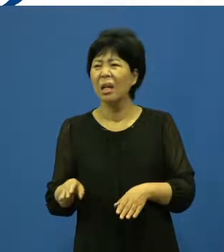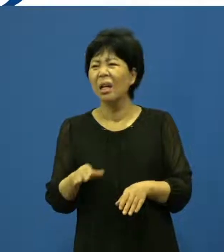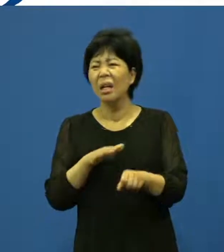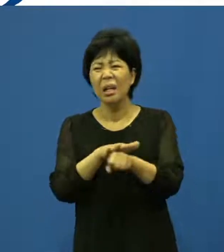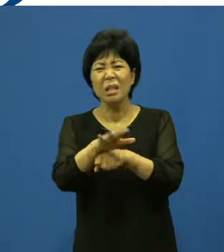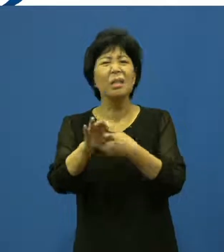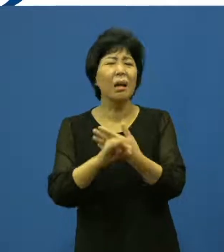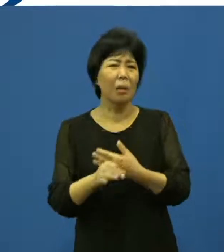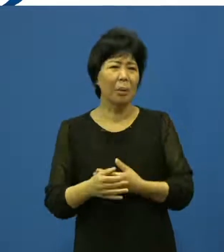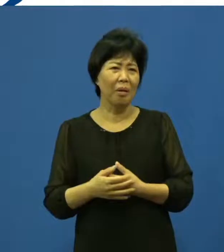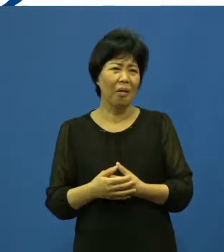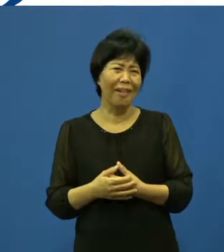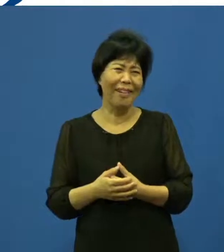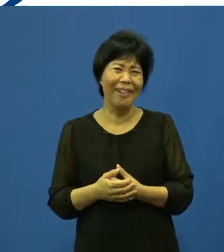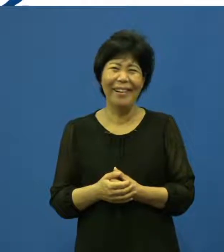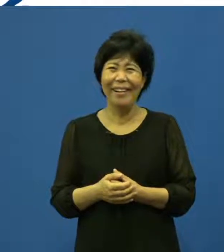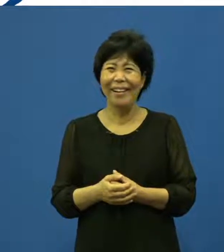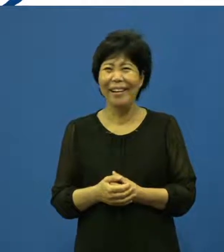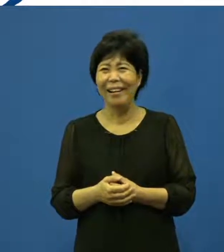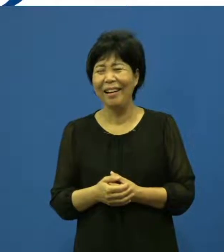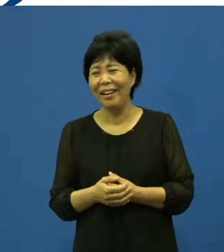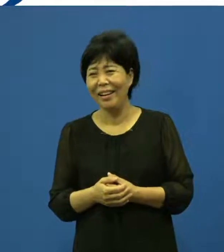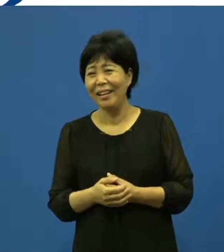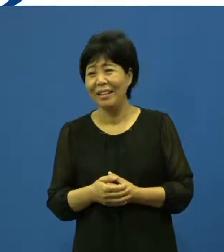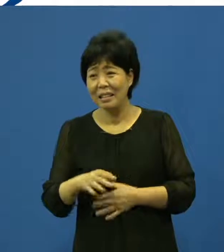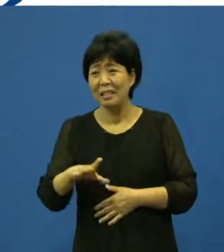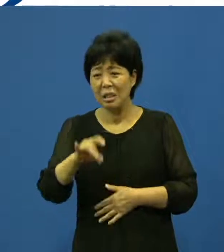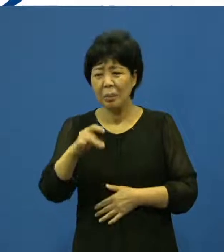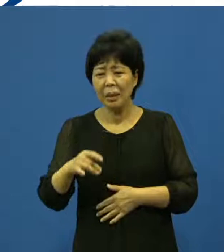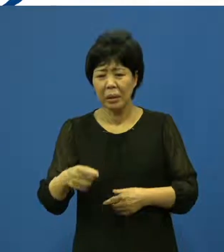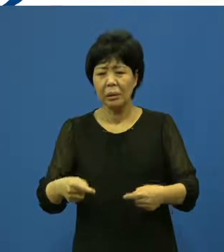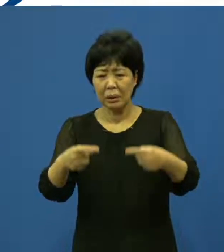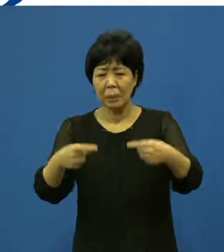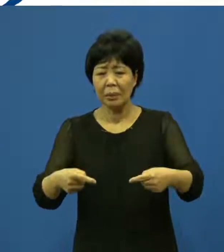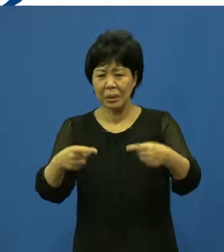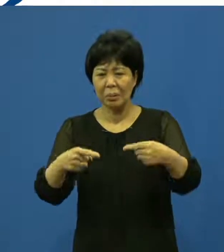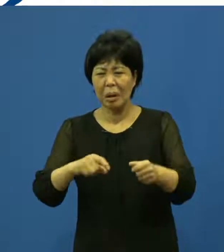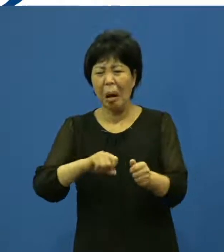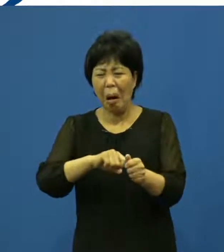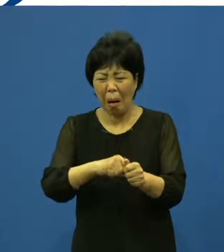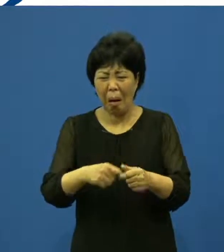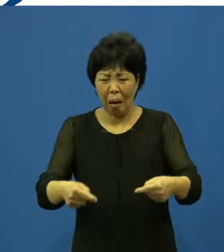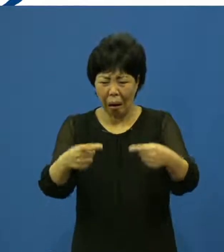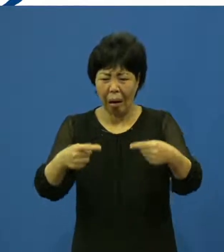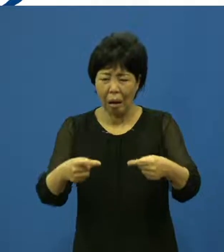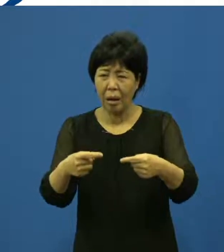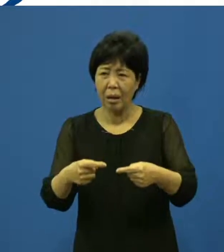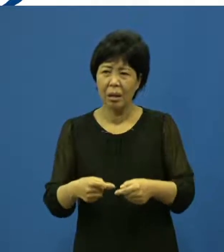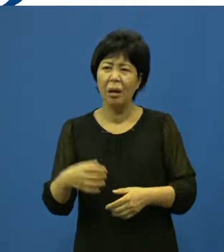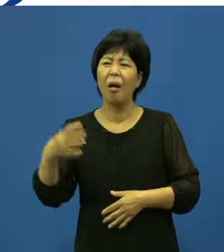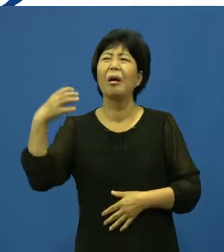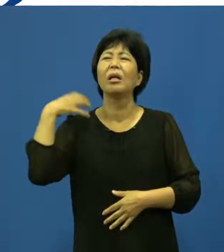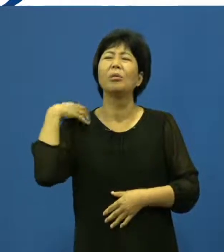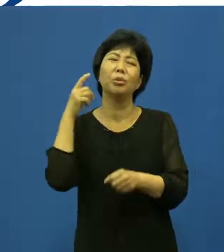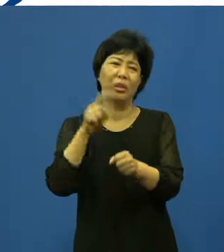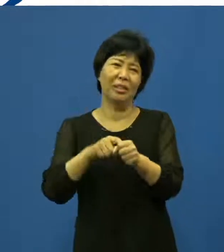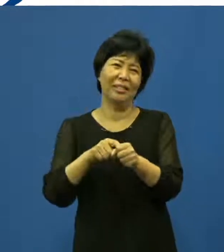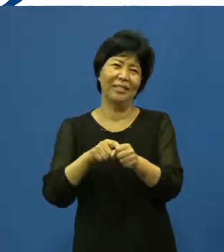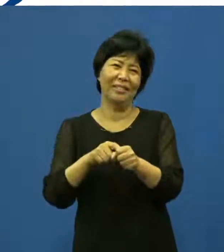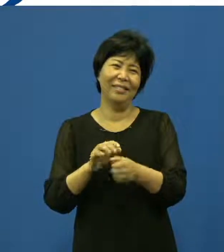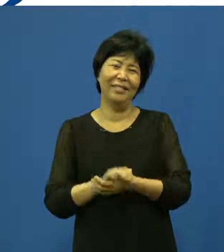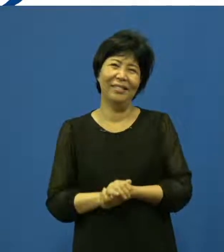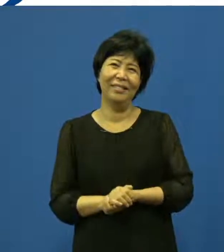이렇게 뭘 막 하면은 우선은 돌아가요. 근데 은혜가 아니에요. 전부 다 의무적으로 하는 거예요. 여러분, 우리